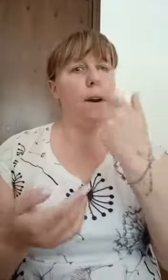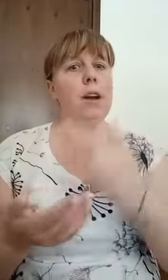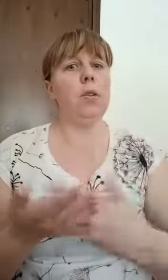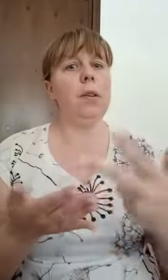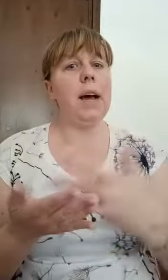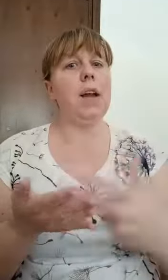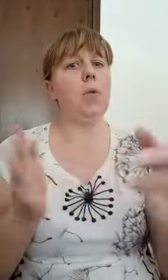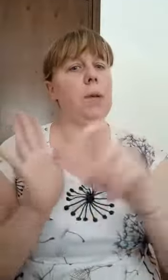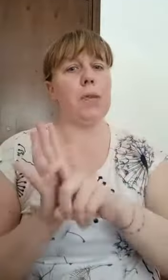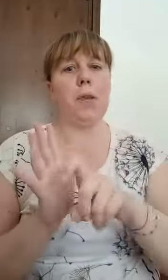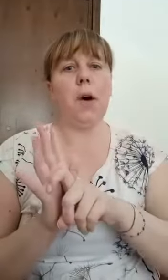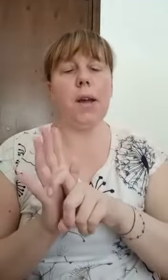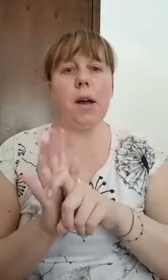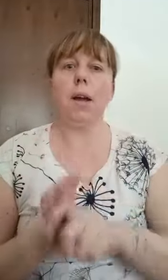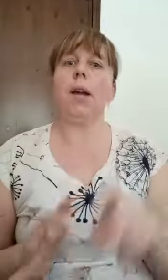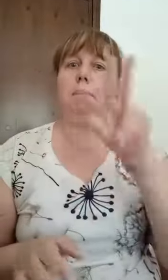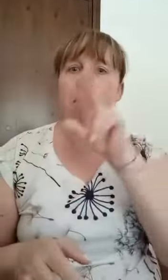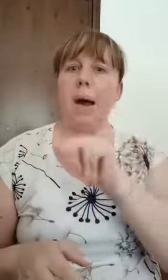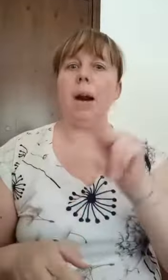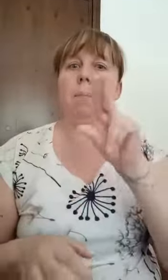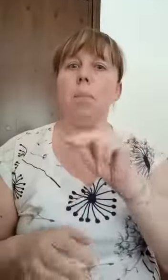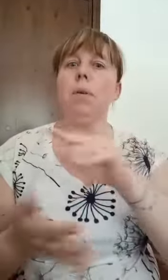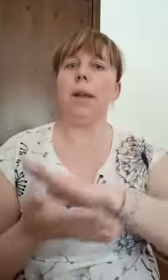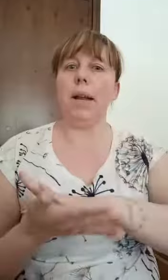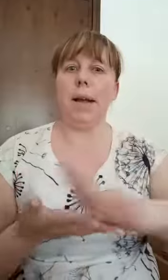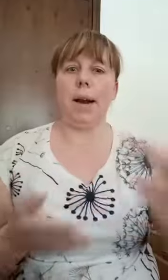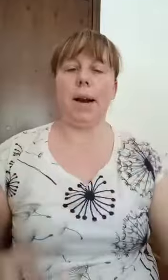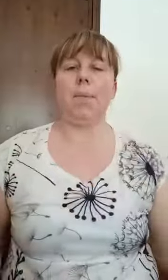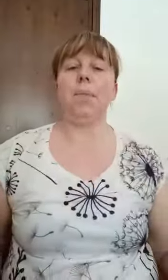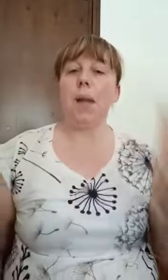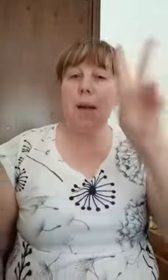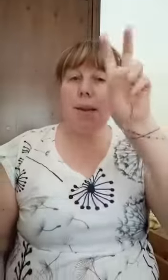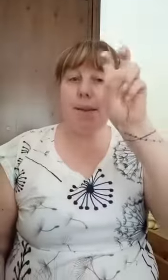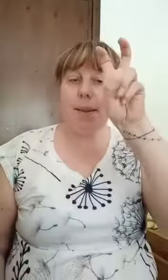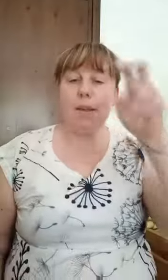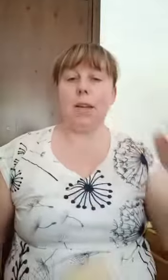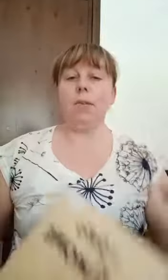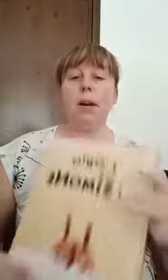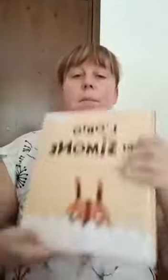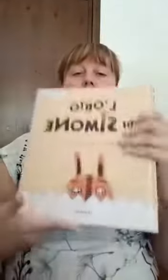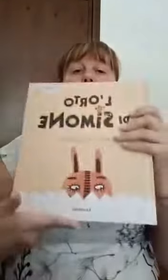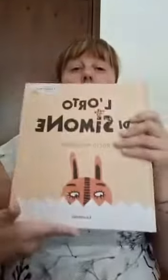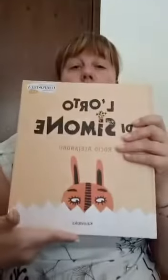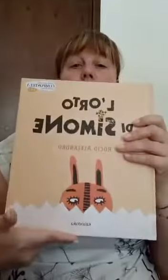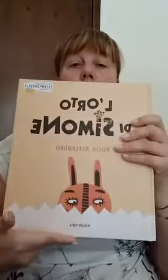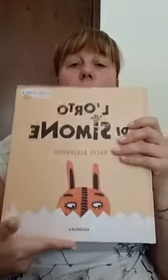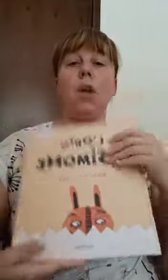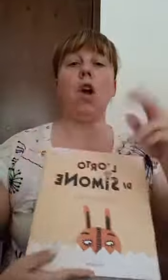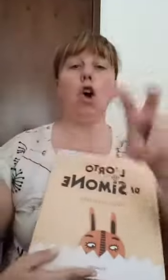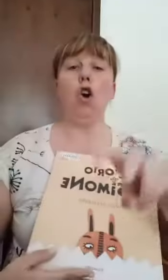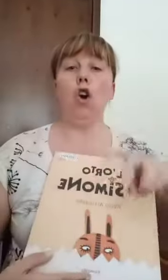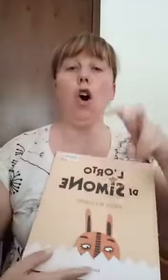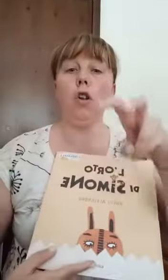una storia che parla proprio della terra si intitola volto